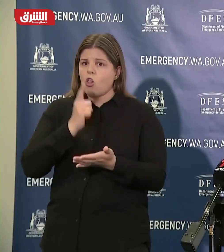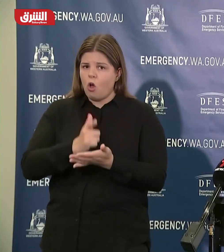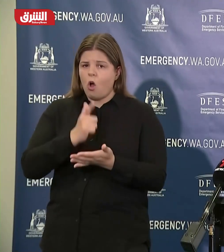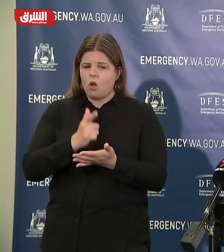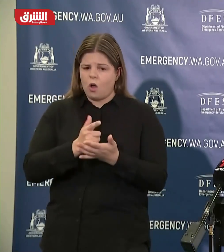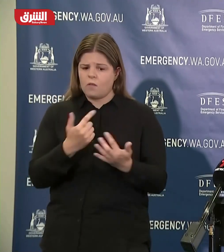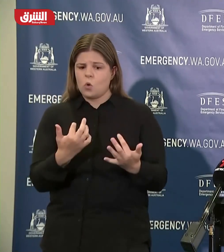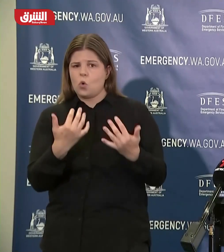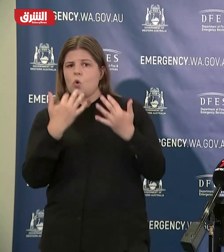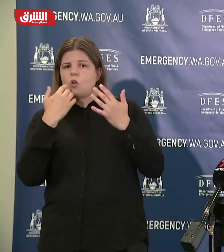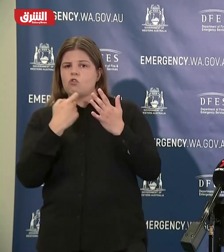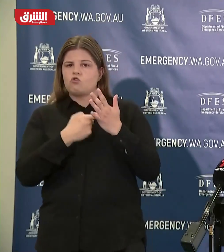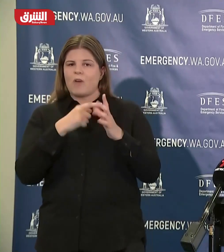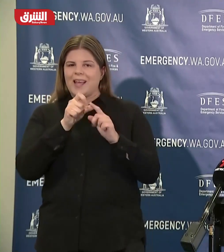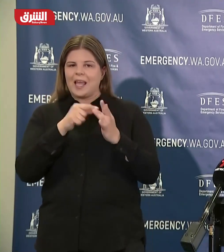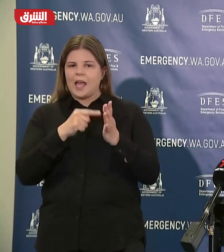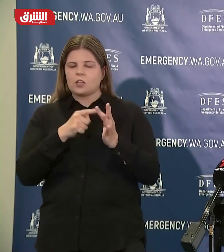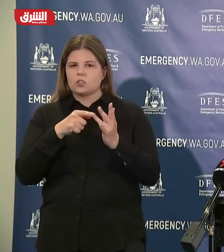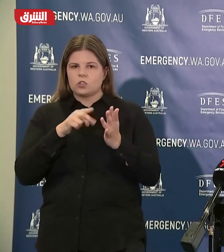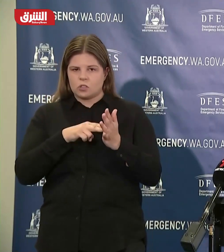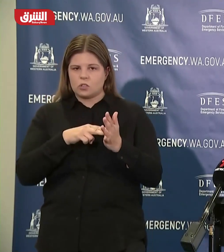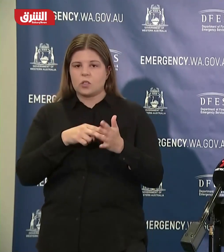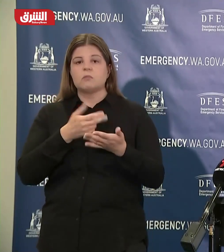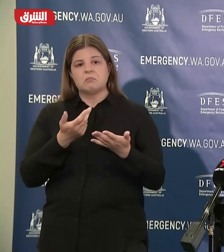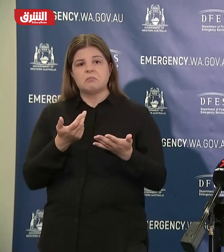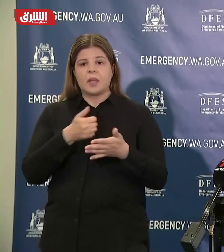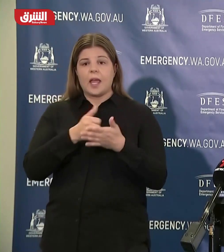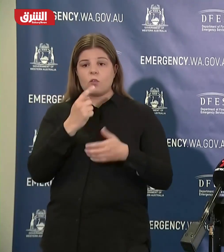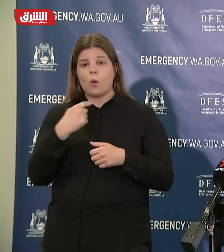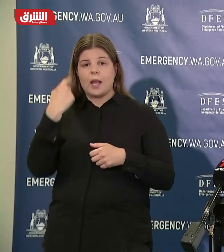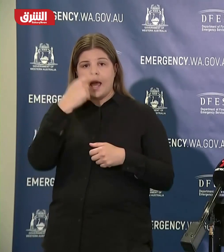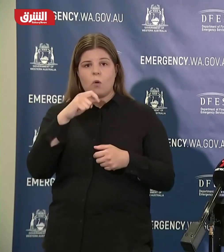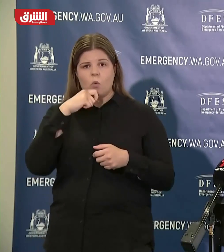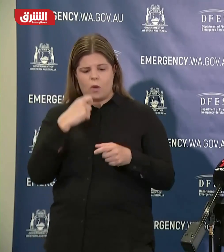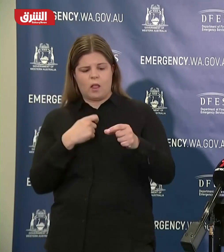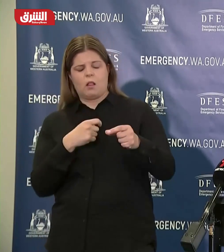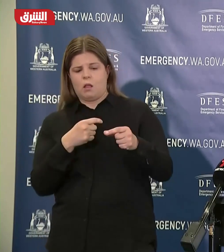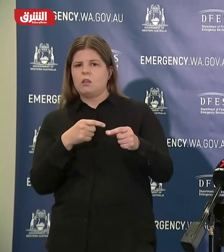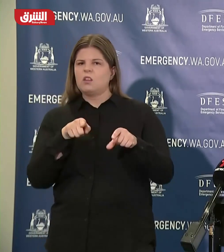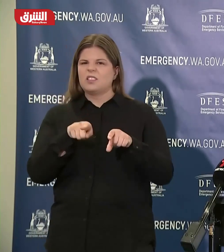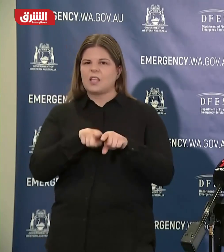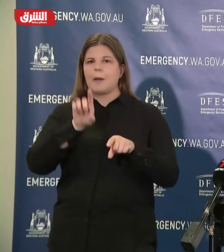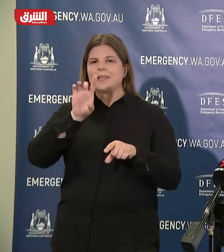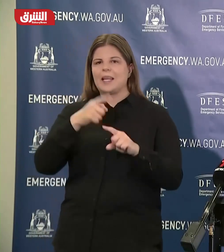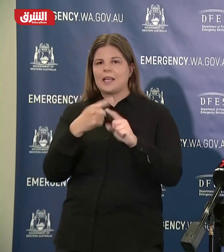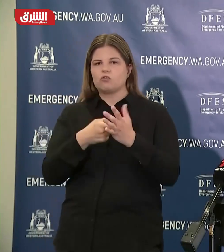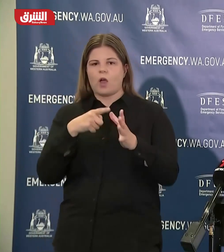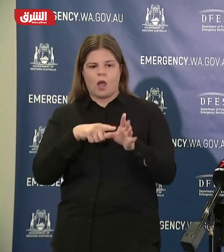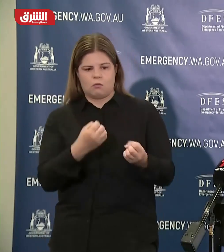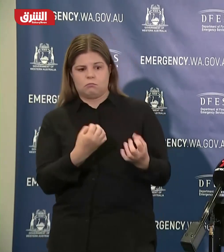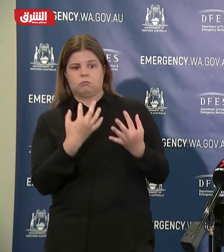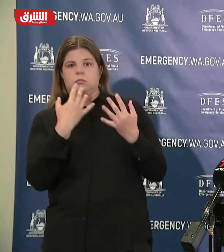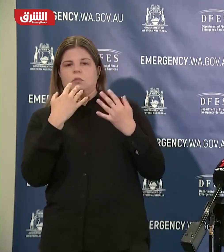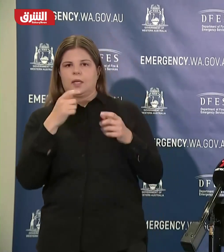ريوتو العملاقه للتعدين عن هذا الحادث قائله بانها تحقيقها الخاص لمعرفه كيف